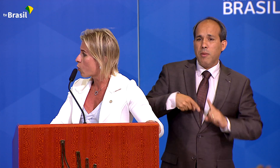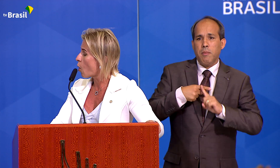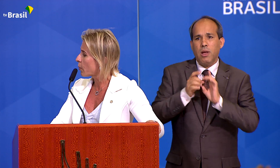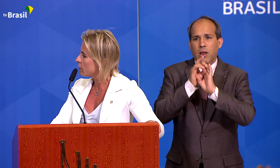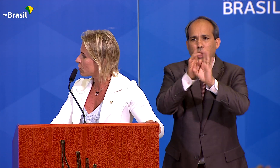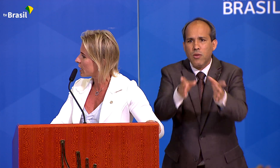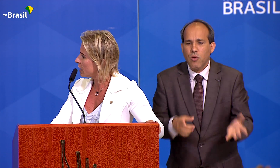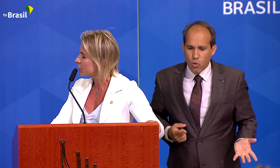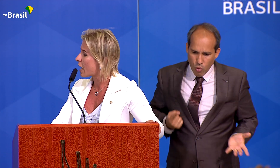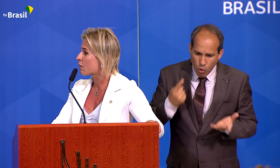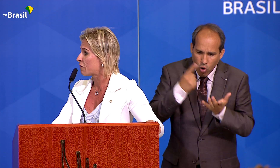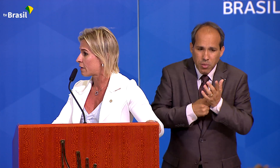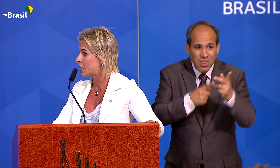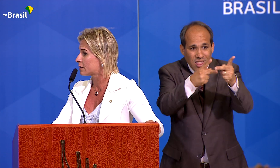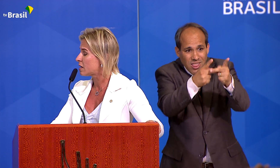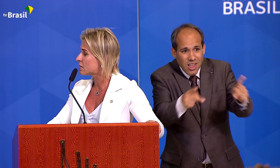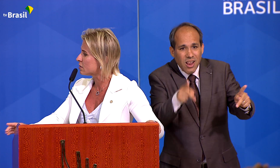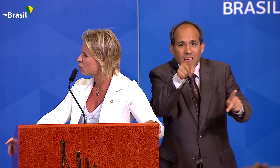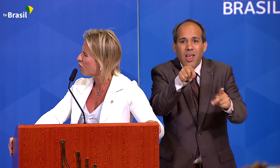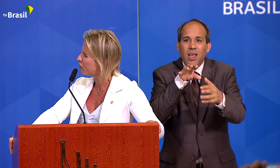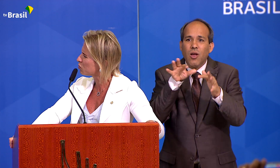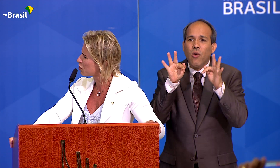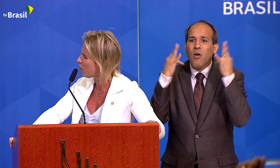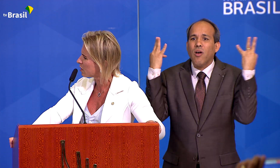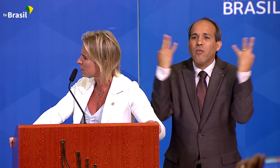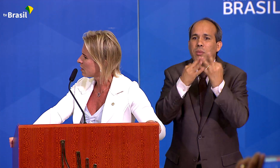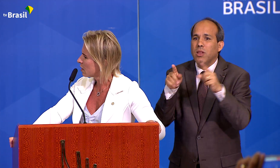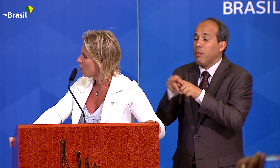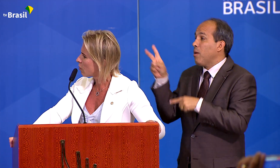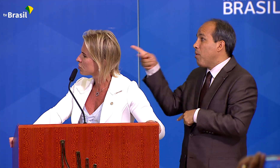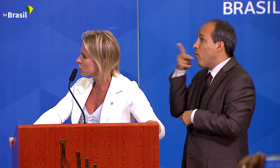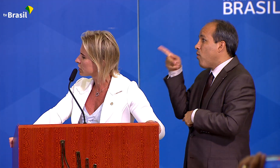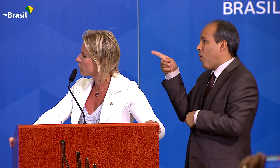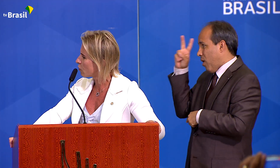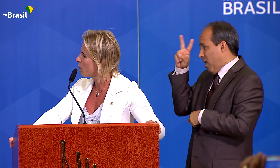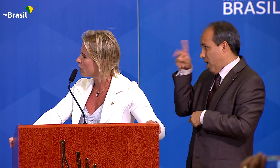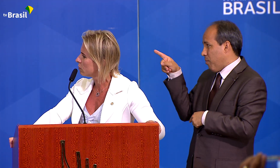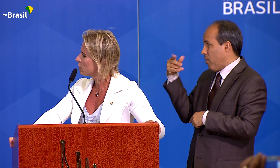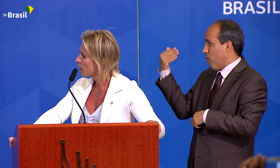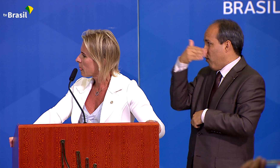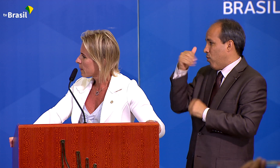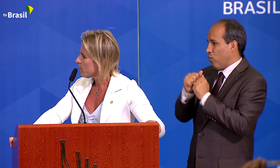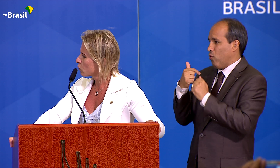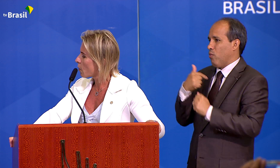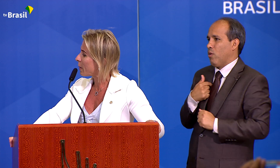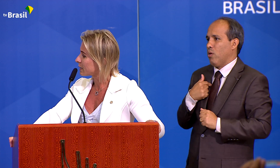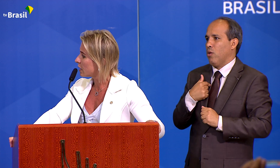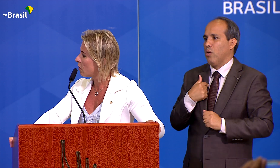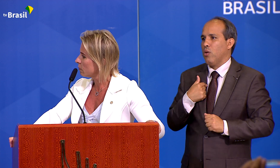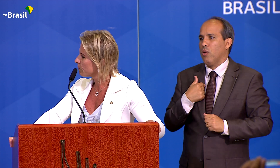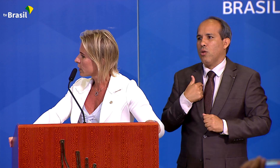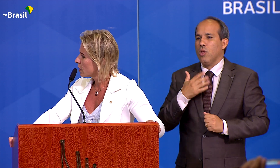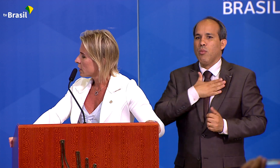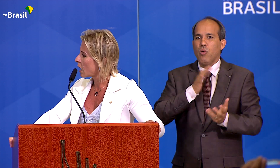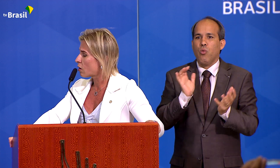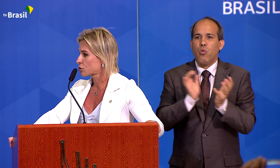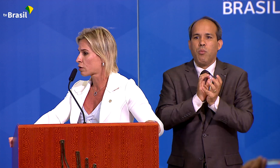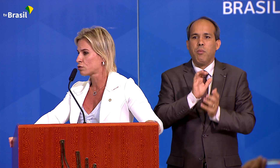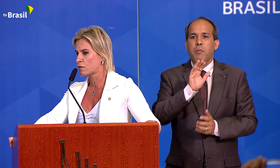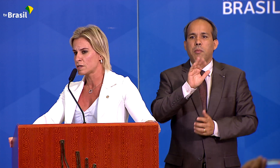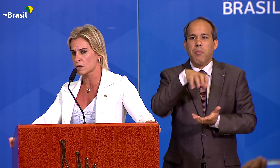e livre o compromisso deles é com a família deles e isso ouvido senhor Quando o senhor Esteve comigo no meu Batalhão